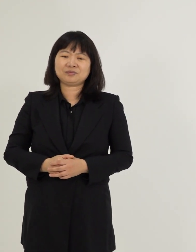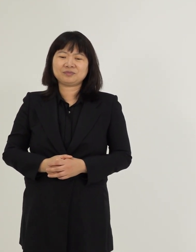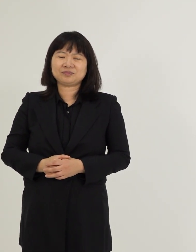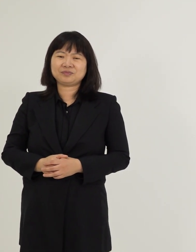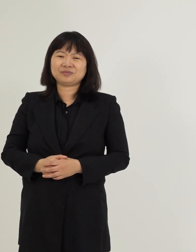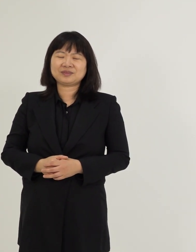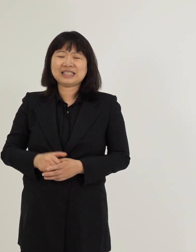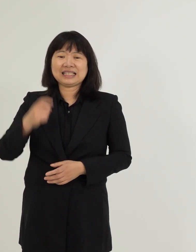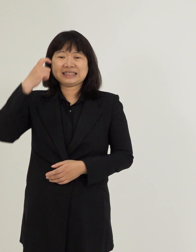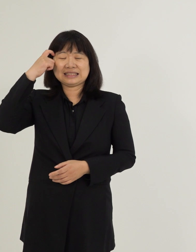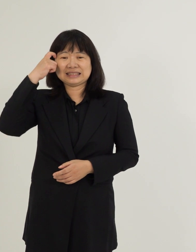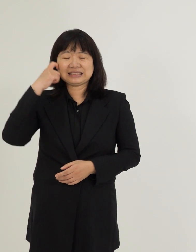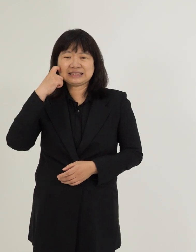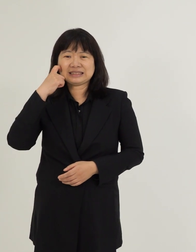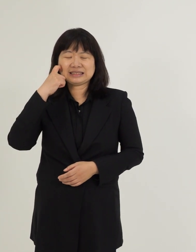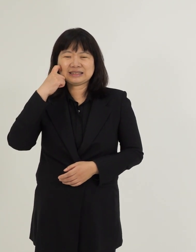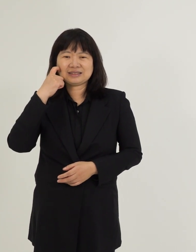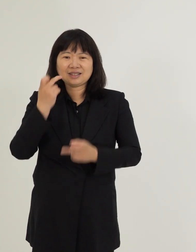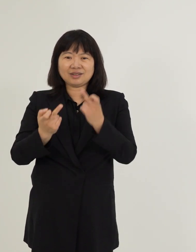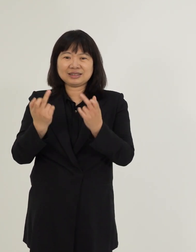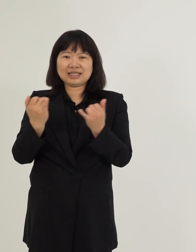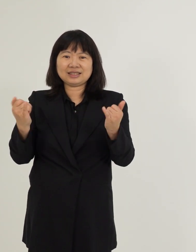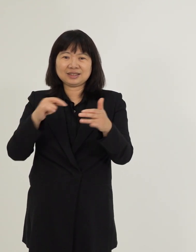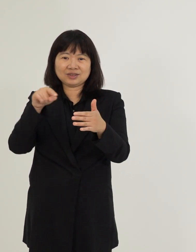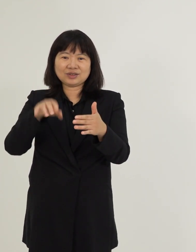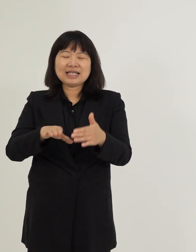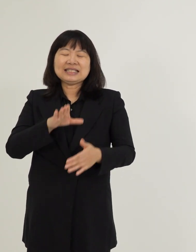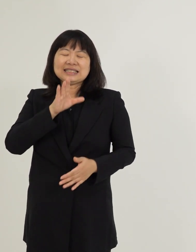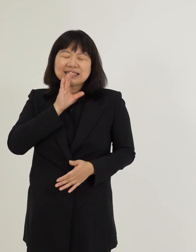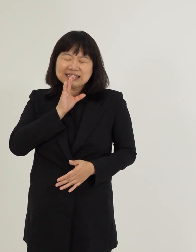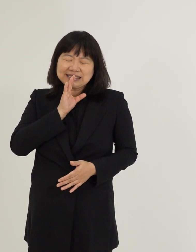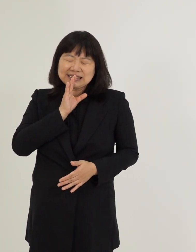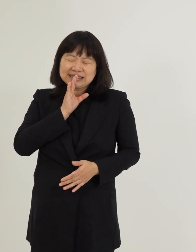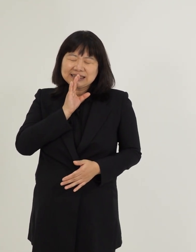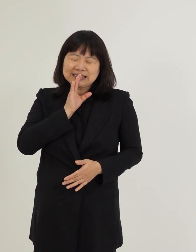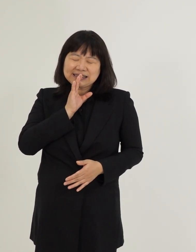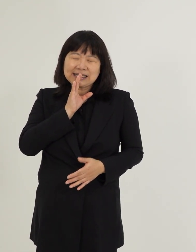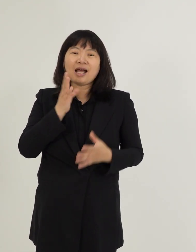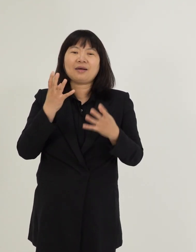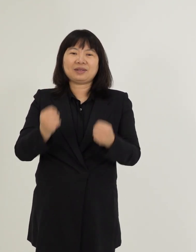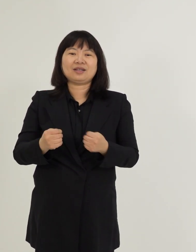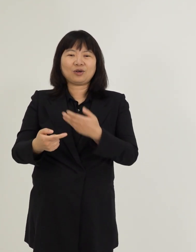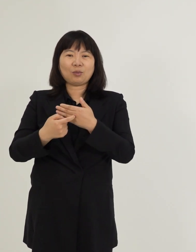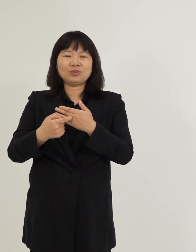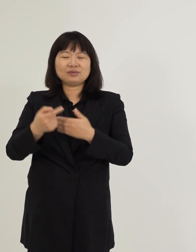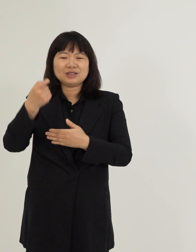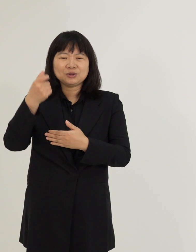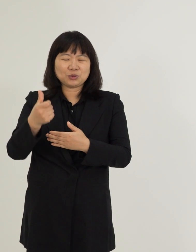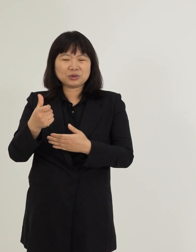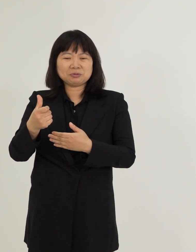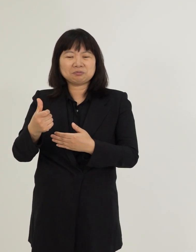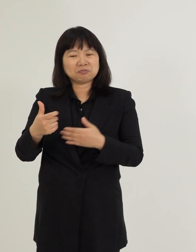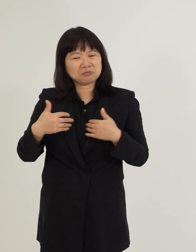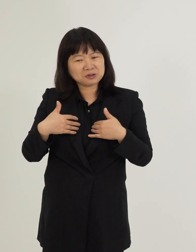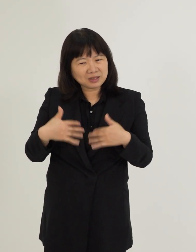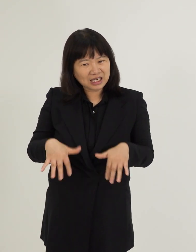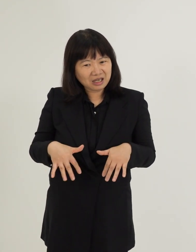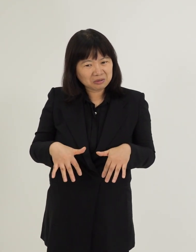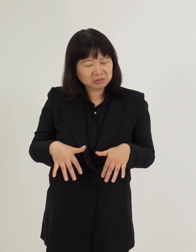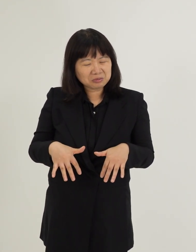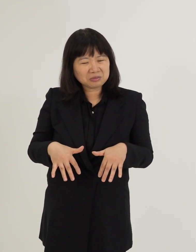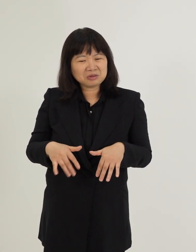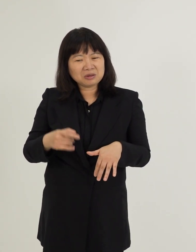이렇게 느낌이 오는 형제들 가운데 진짜들이 많아요. 사실은 이게